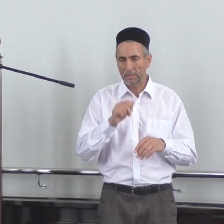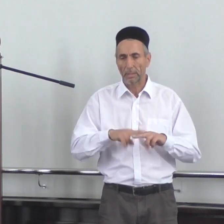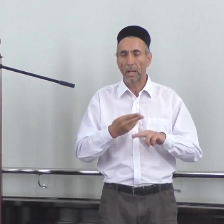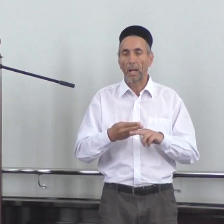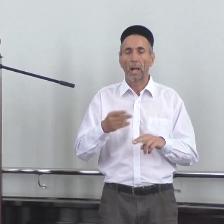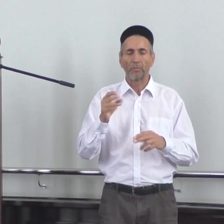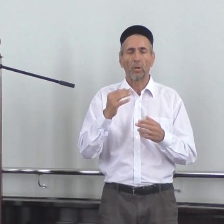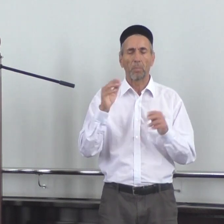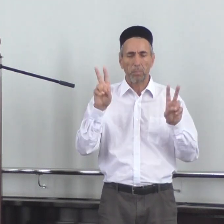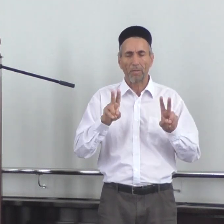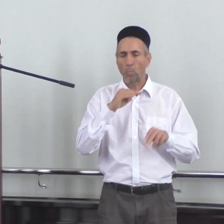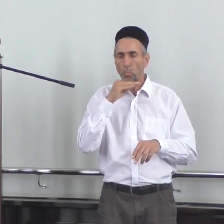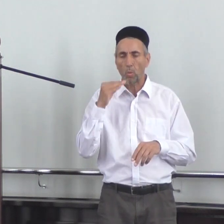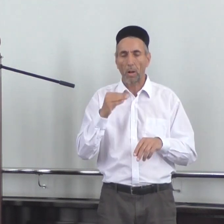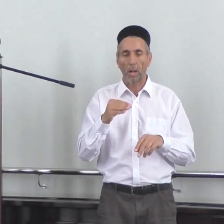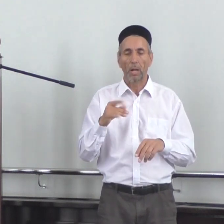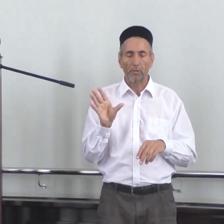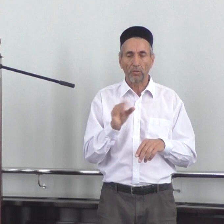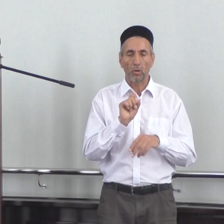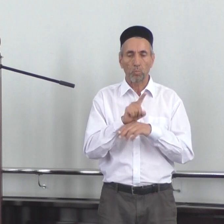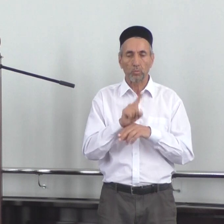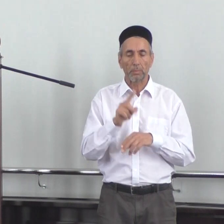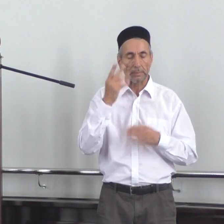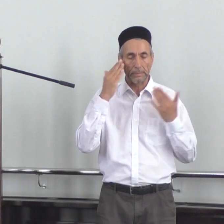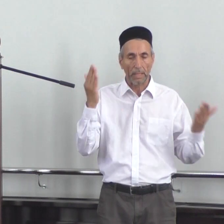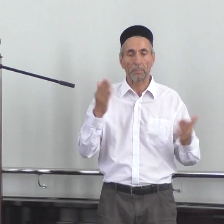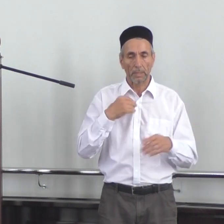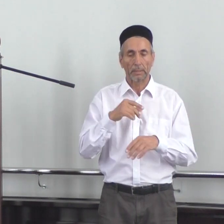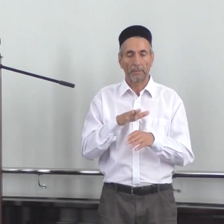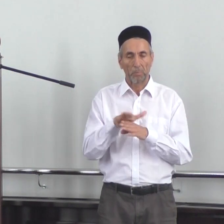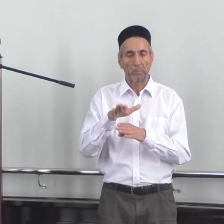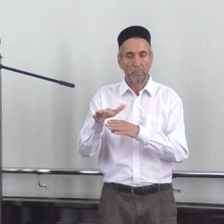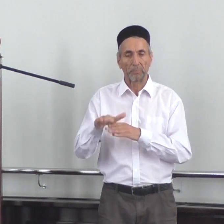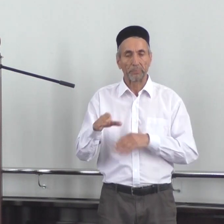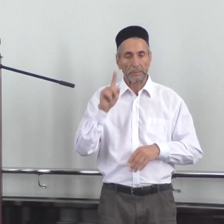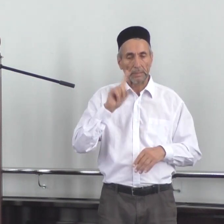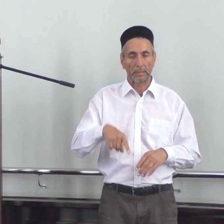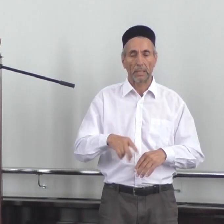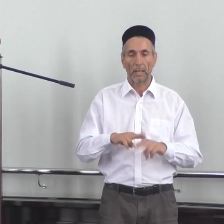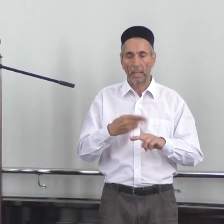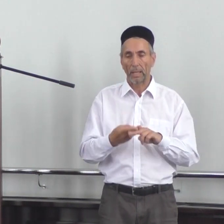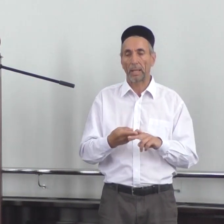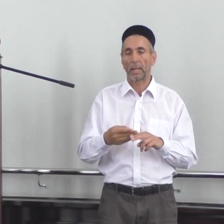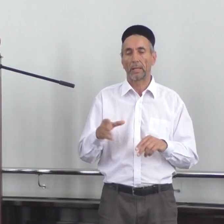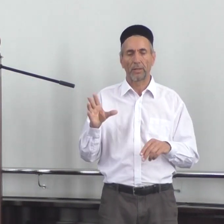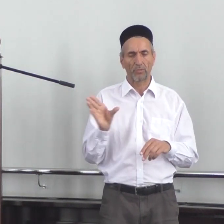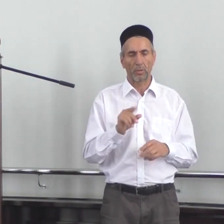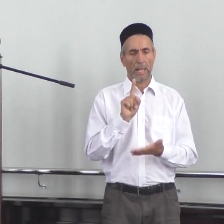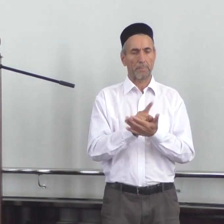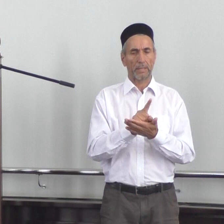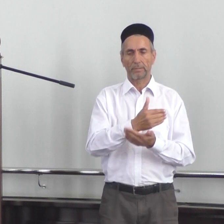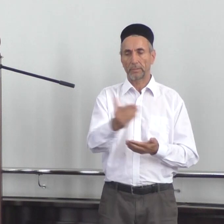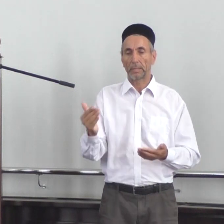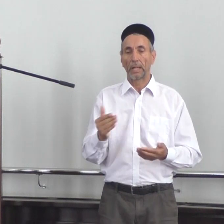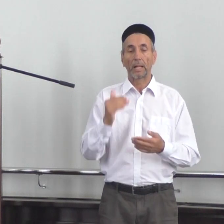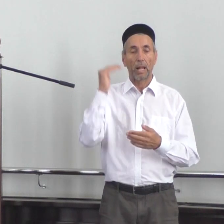безгә хәйлле. Әмма без белмибез. Чөнки фарыз булган әйбер ул мәҗбүри. Әгәр дә